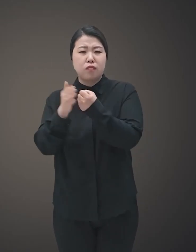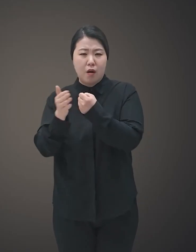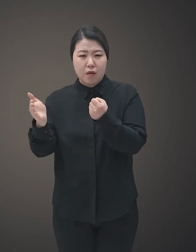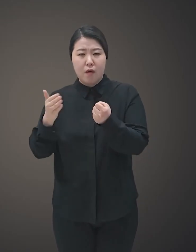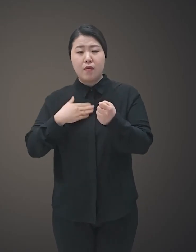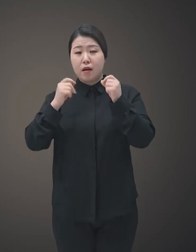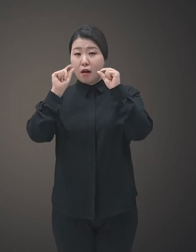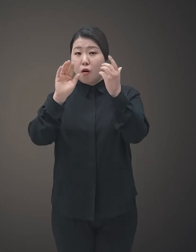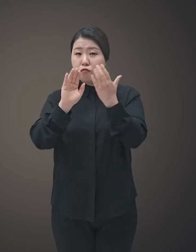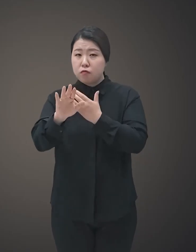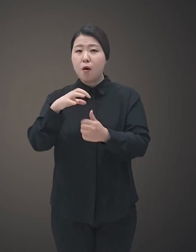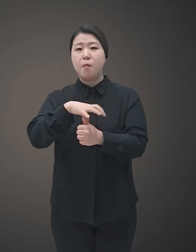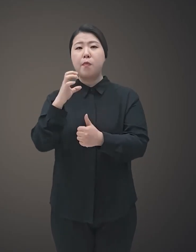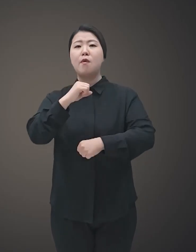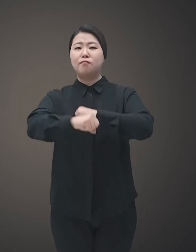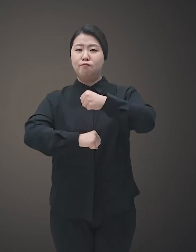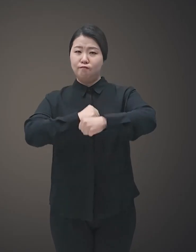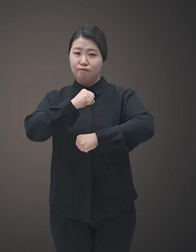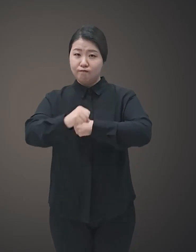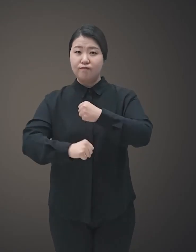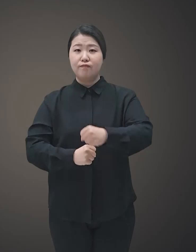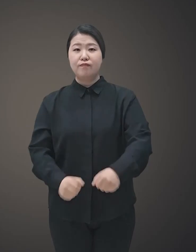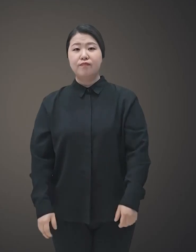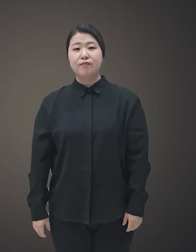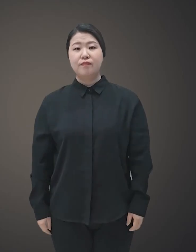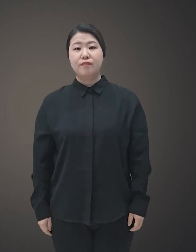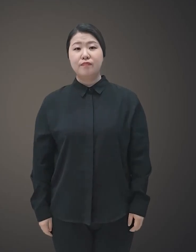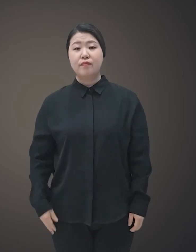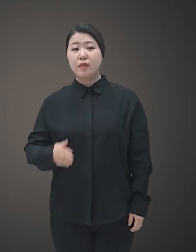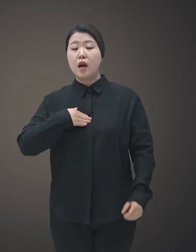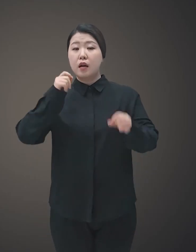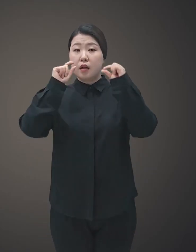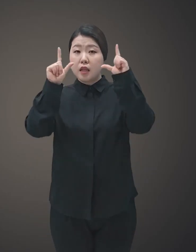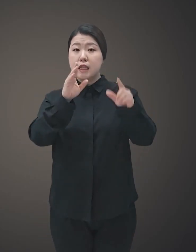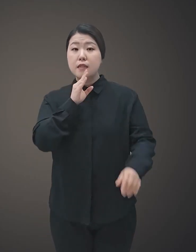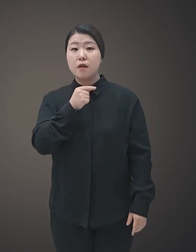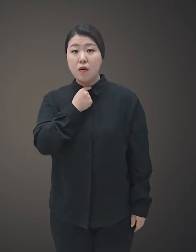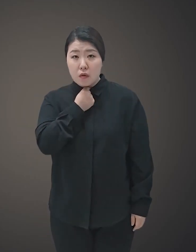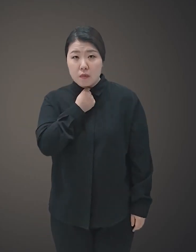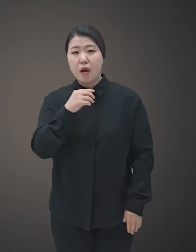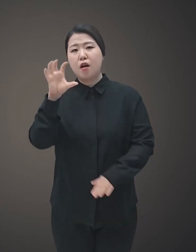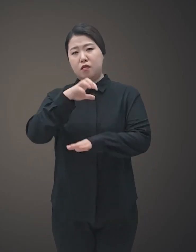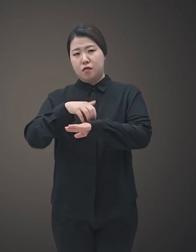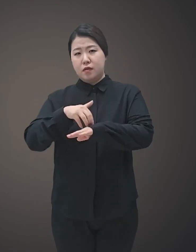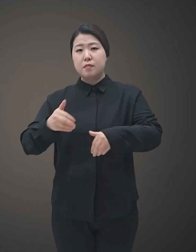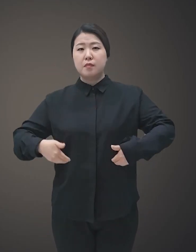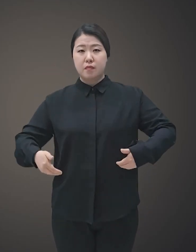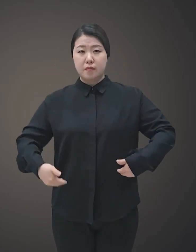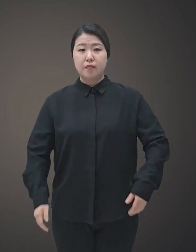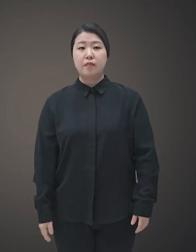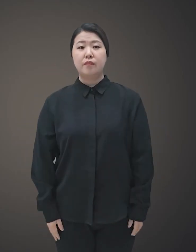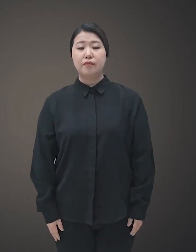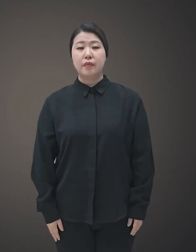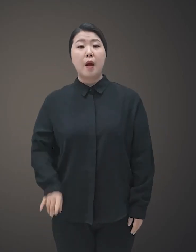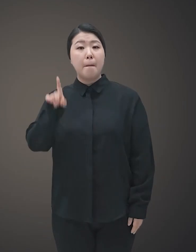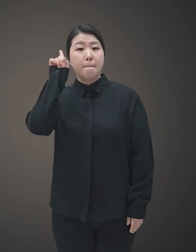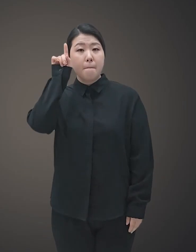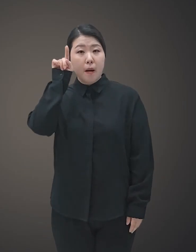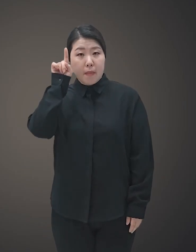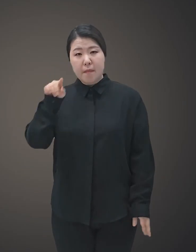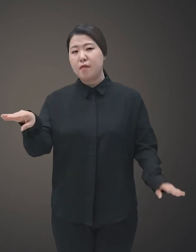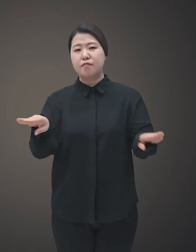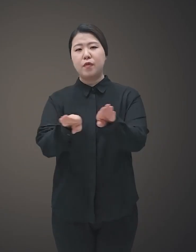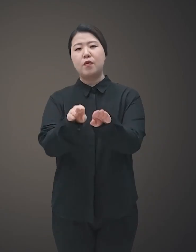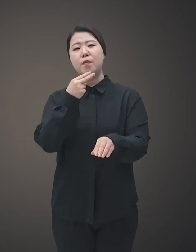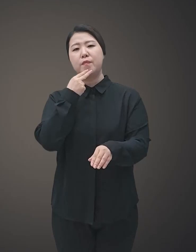모른다는 생각은 제게 놀라운 자유를 주었습니다. 깨달음이 내 것이 되려면 연습이 필요합니다.